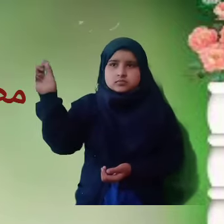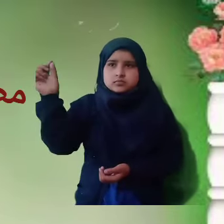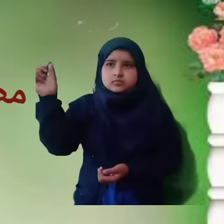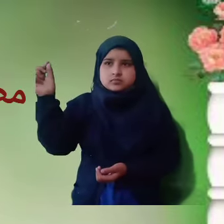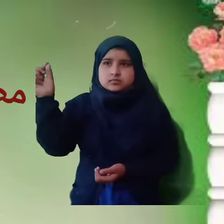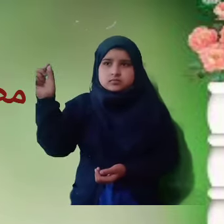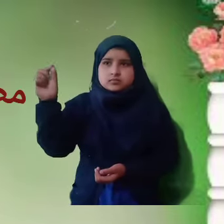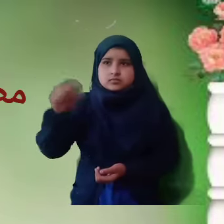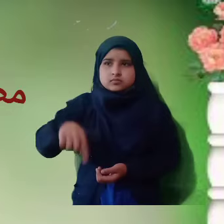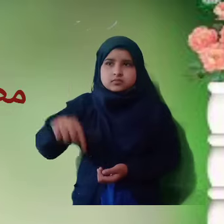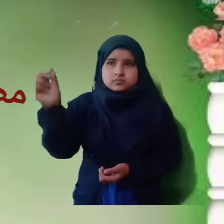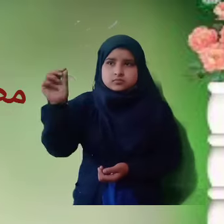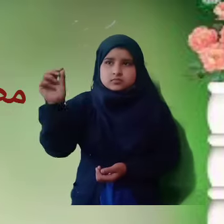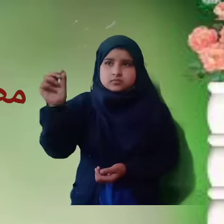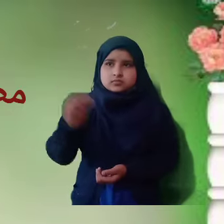मतलूबा अदद।